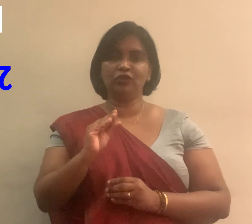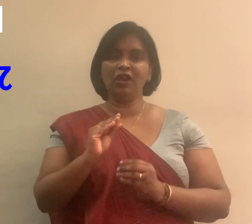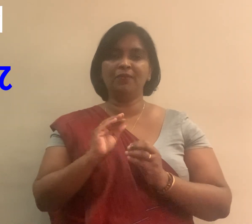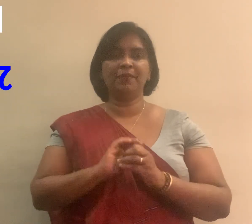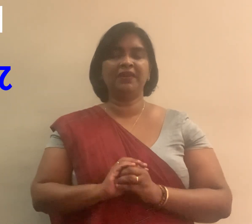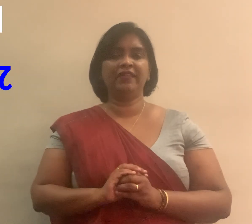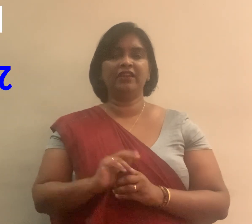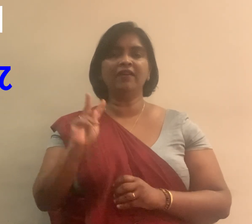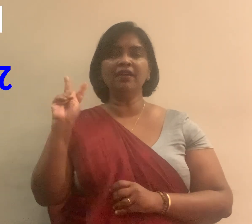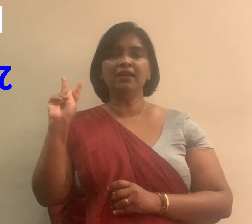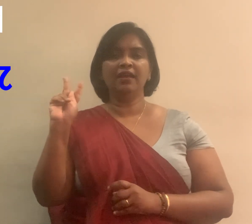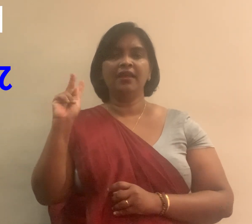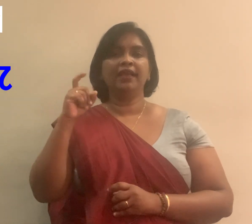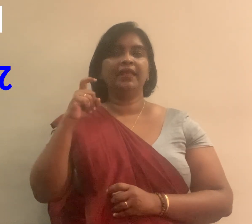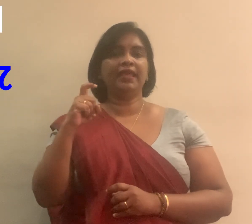වුණාම අපිට හැදෙනවා කෑ.